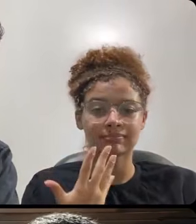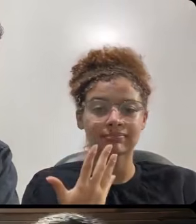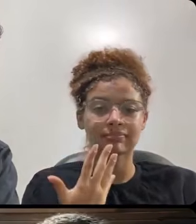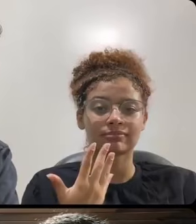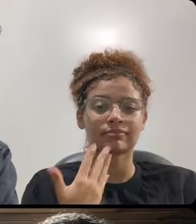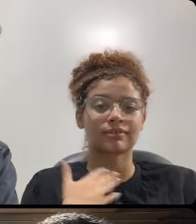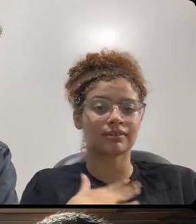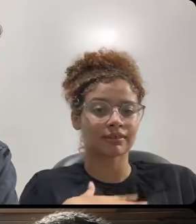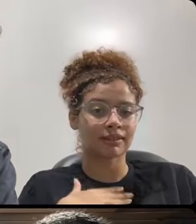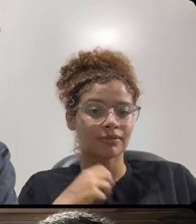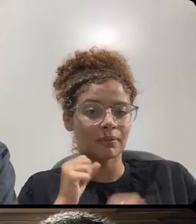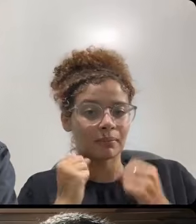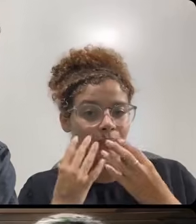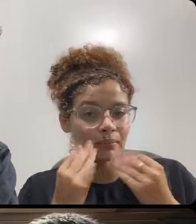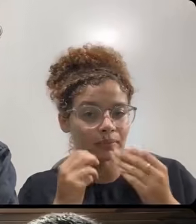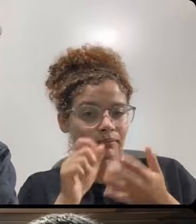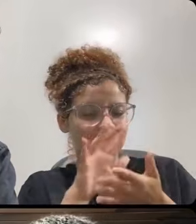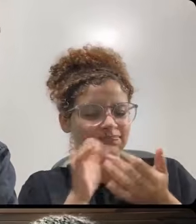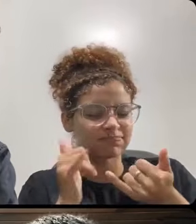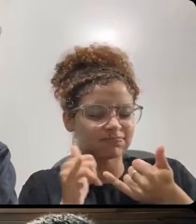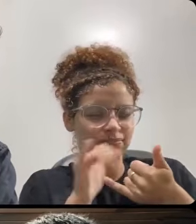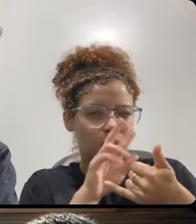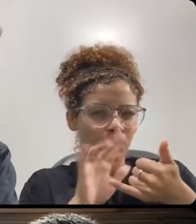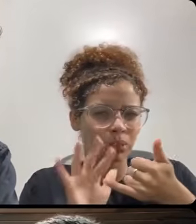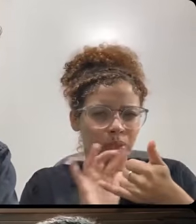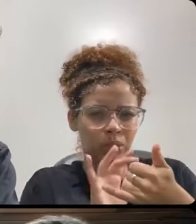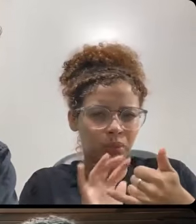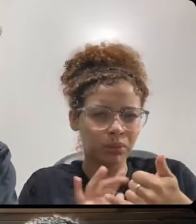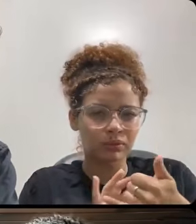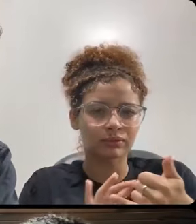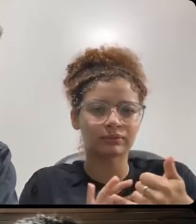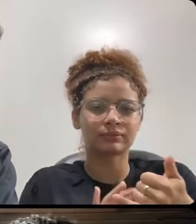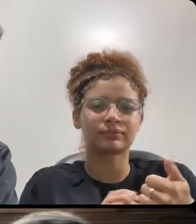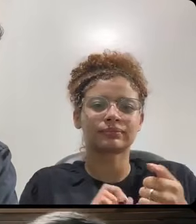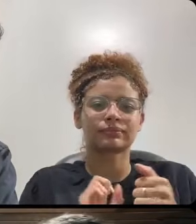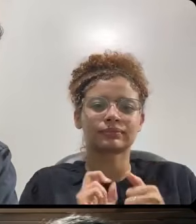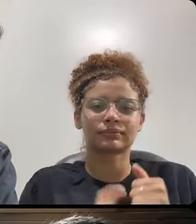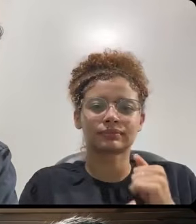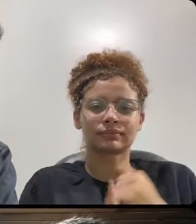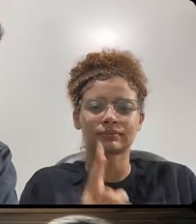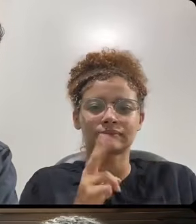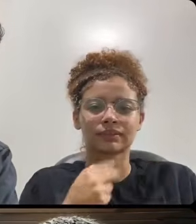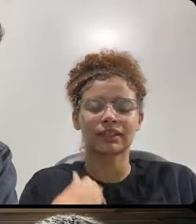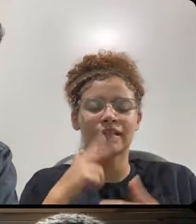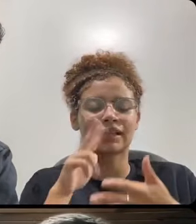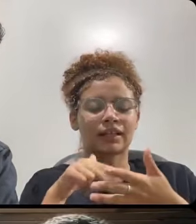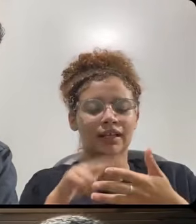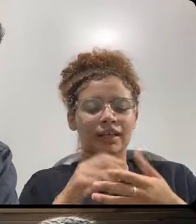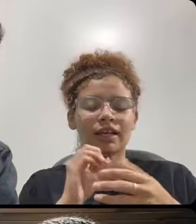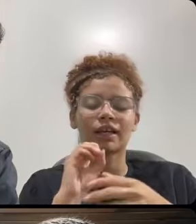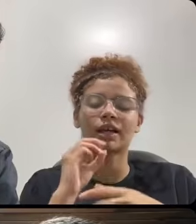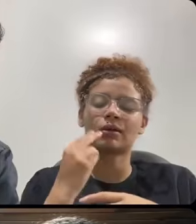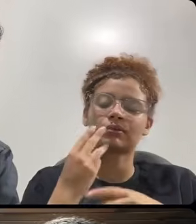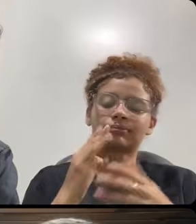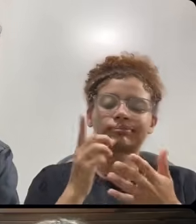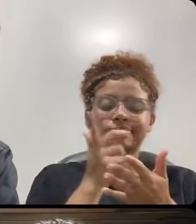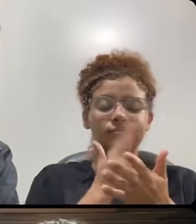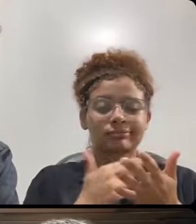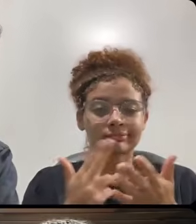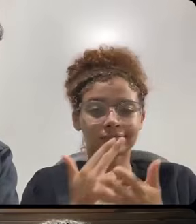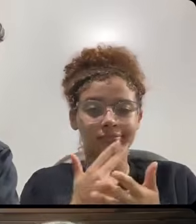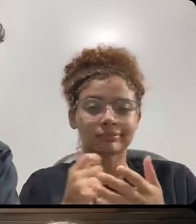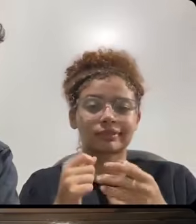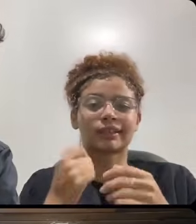gostava de mexer muito no celular, pelo menos eu via. Eu sempre que eu tinha que estar fazendo algo para ele. Ah, vamos ler, vamos desenhar, pega o lápis,